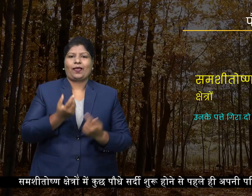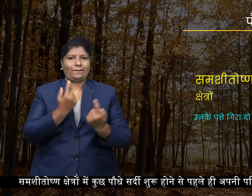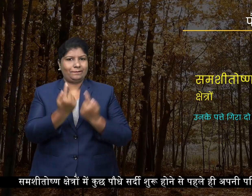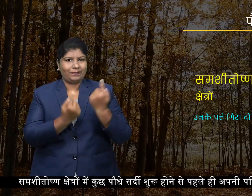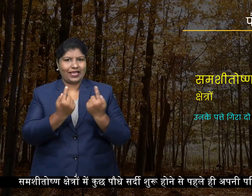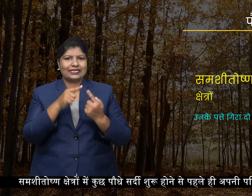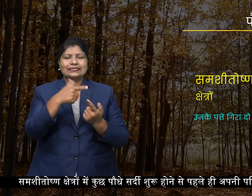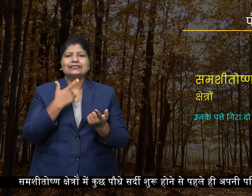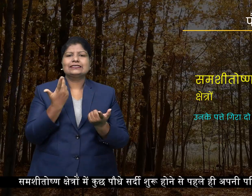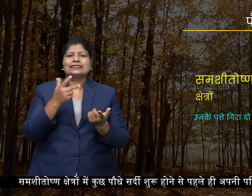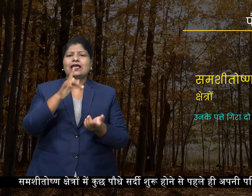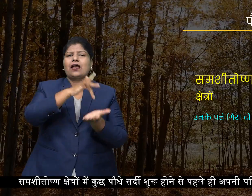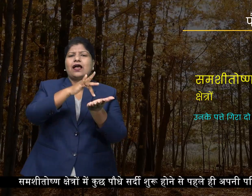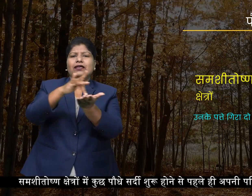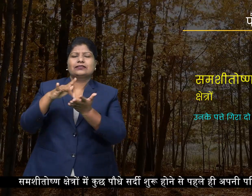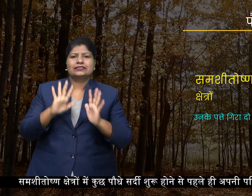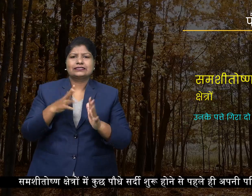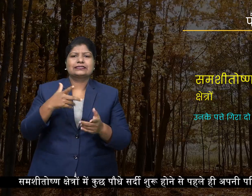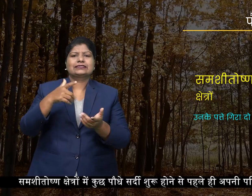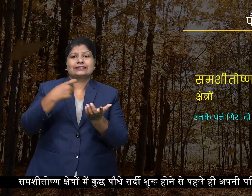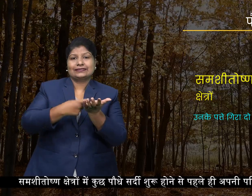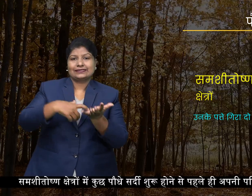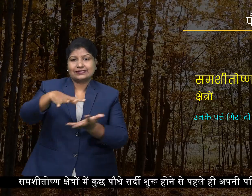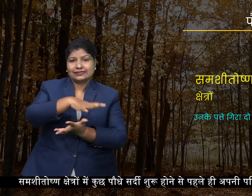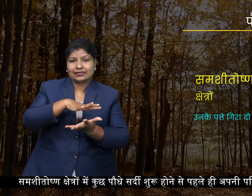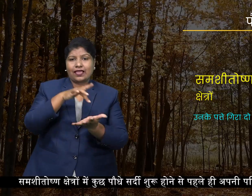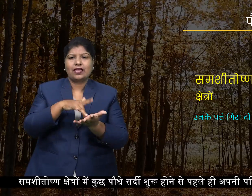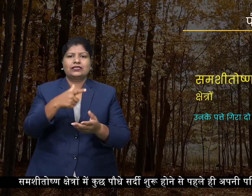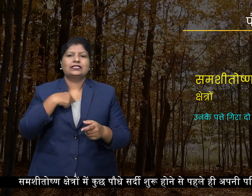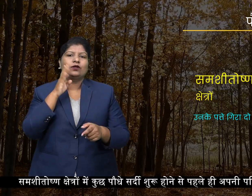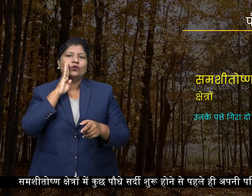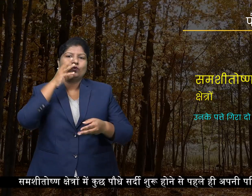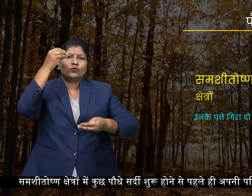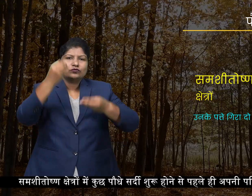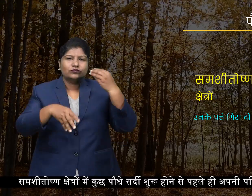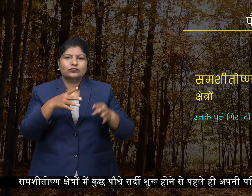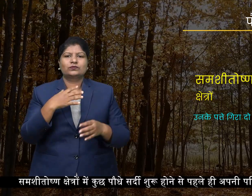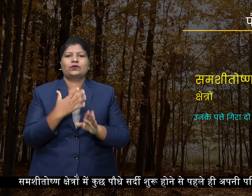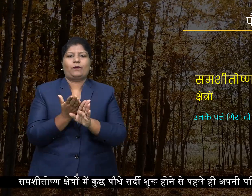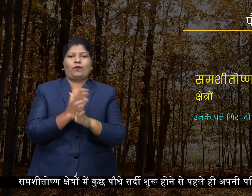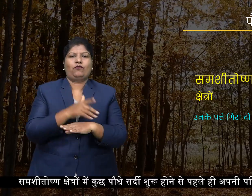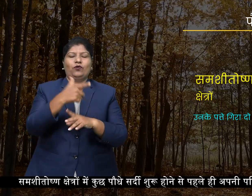समशीतोष्ण क्षेत्रों में कुछ पौधे सर्दी शुरू होने से पहले ही अपनी पत्तियां गिरा देते हैं।